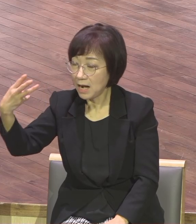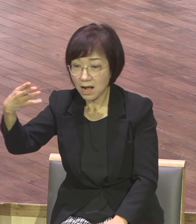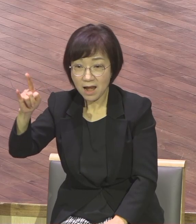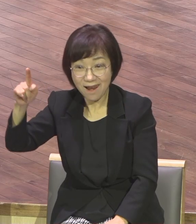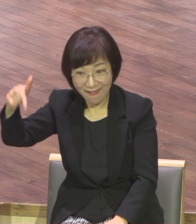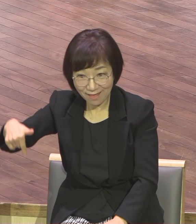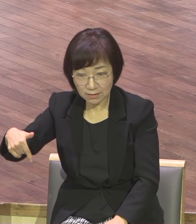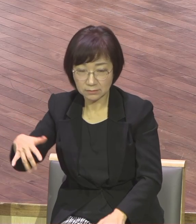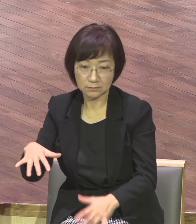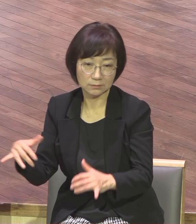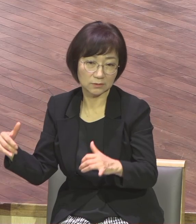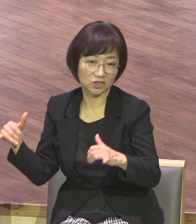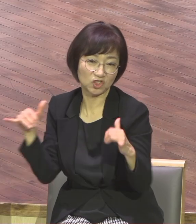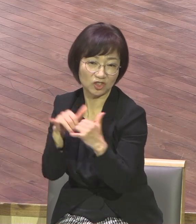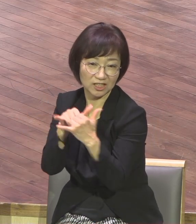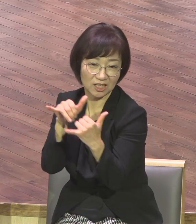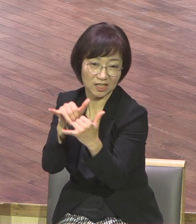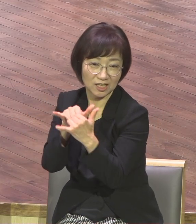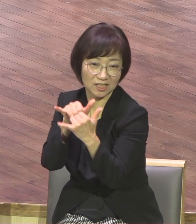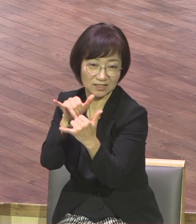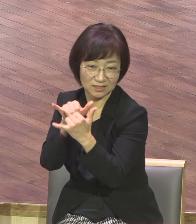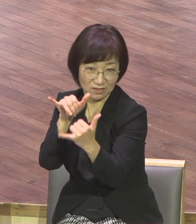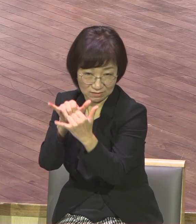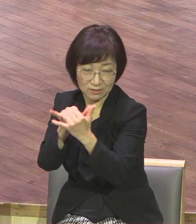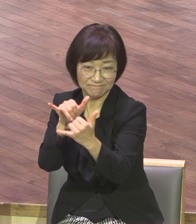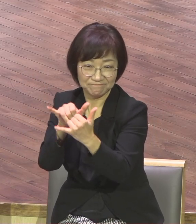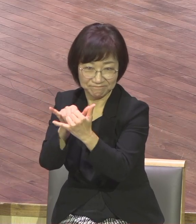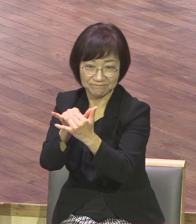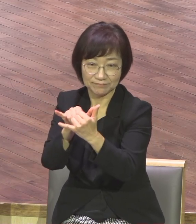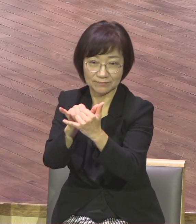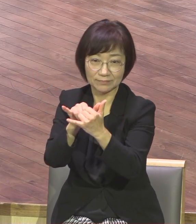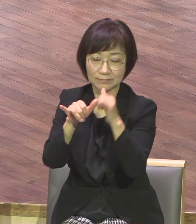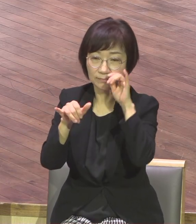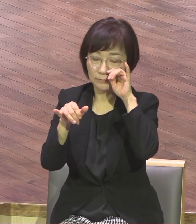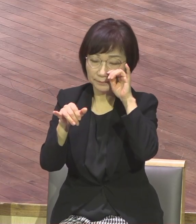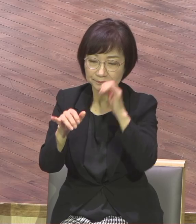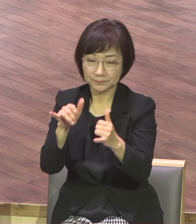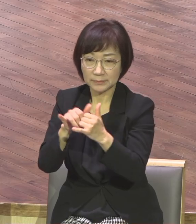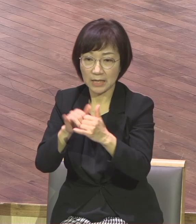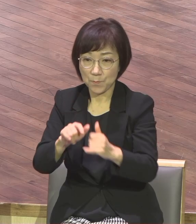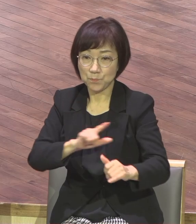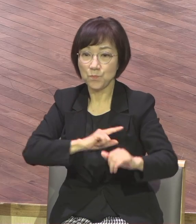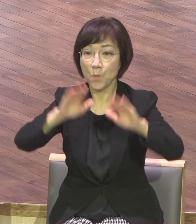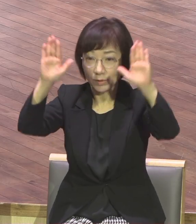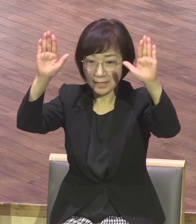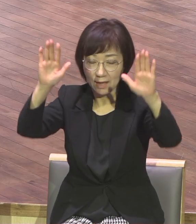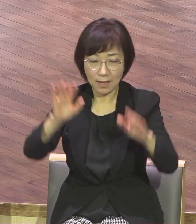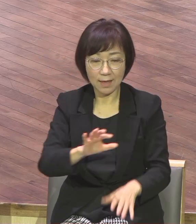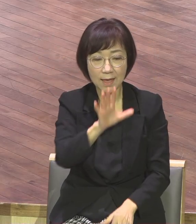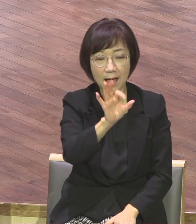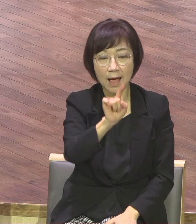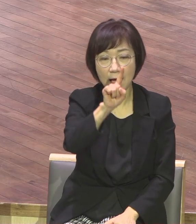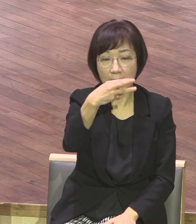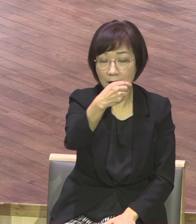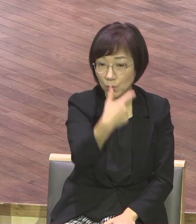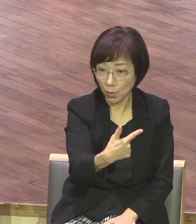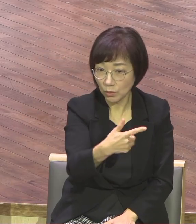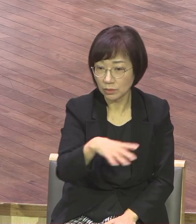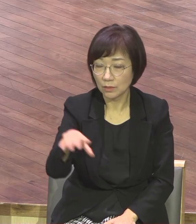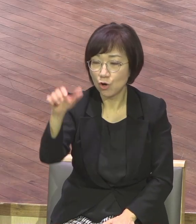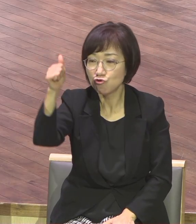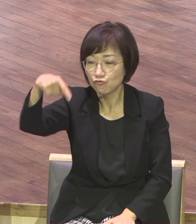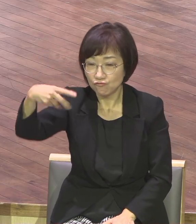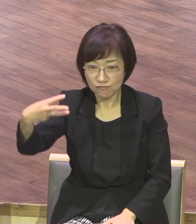가나안 땅을 향해 가다가 이제 아말렉과 싸움이 붙은 겁니다. 전쟁을 하게 됩니다. 모세는 아론과 호르가 함께 산에 올라가